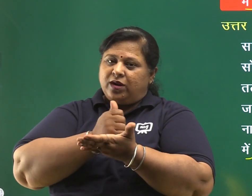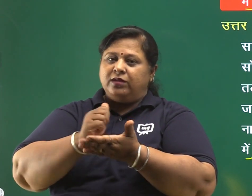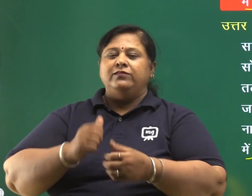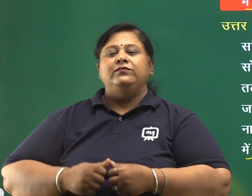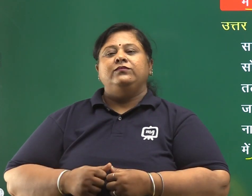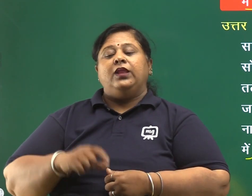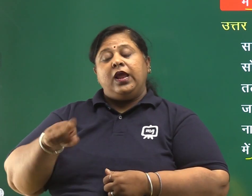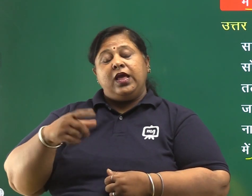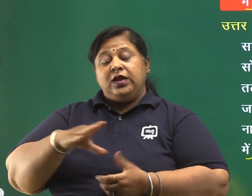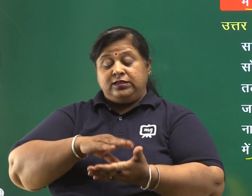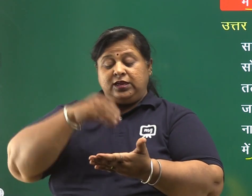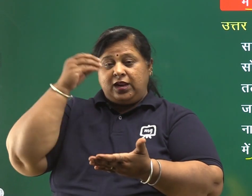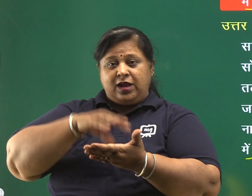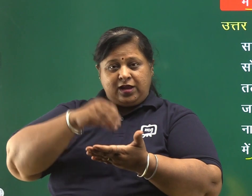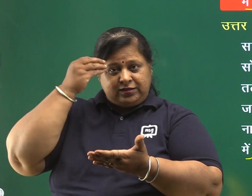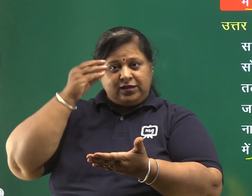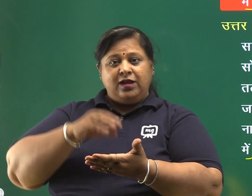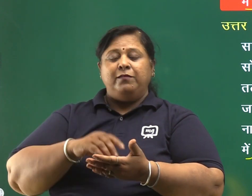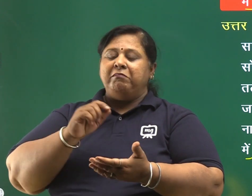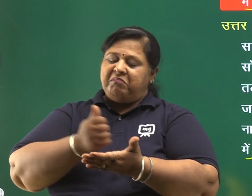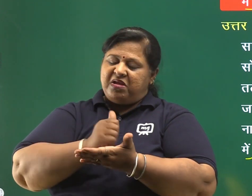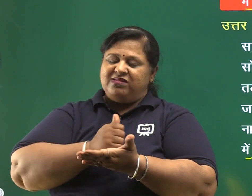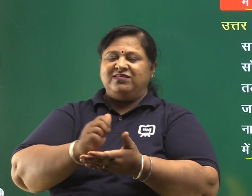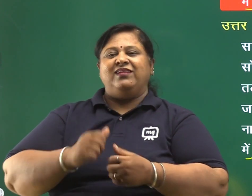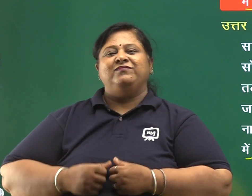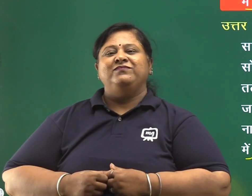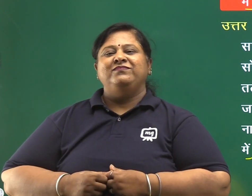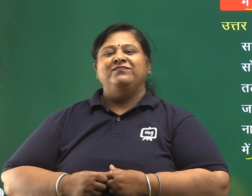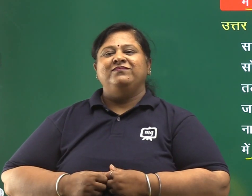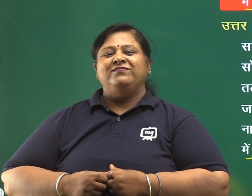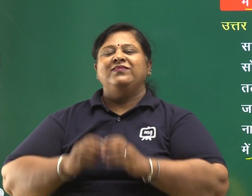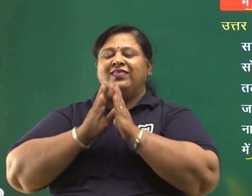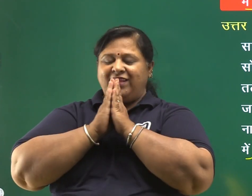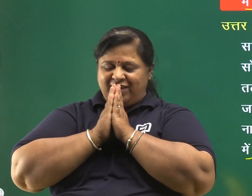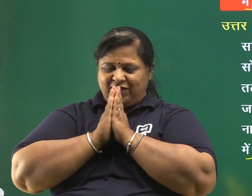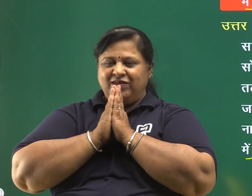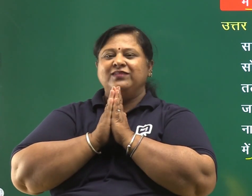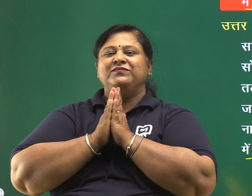इन्हें सीखने का प्रयास करें। धन्यवाद।